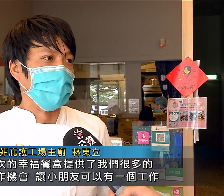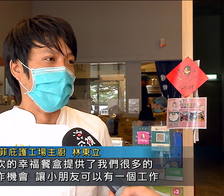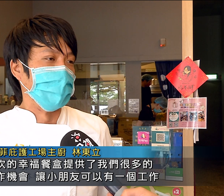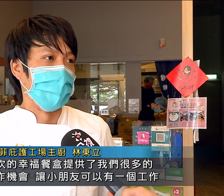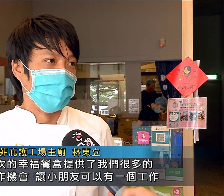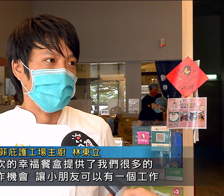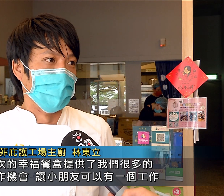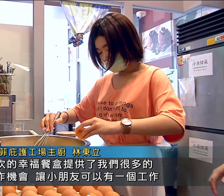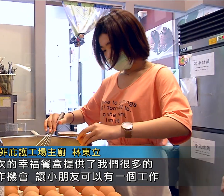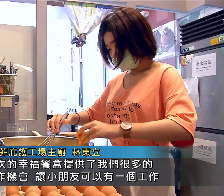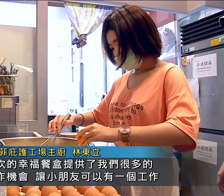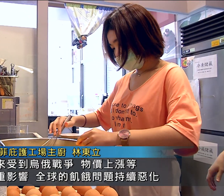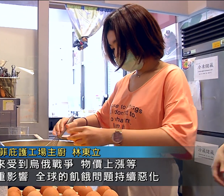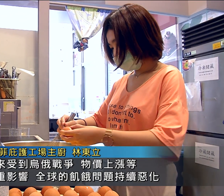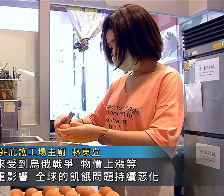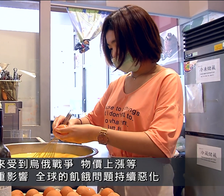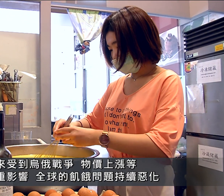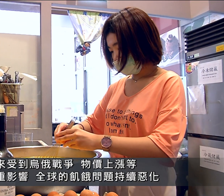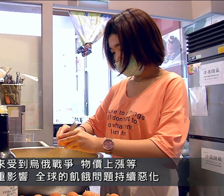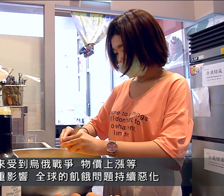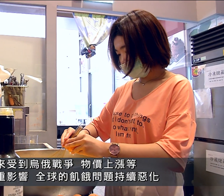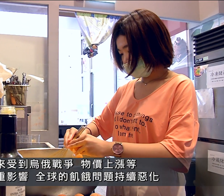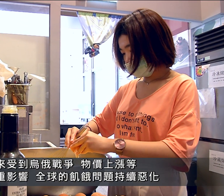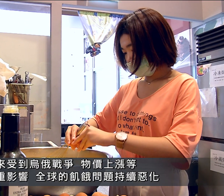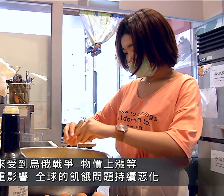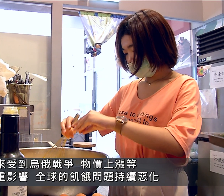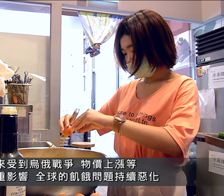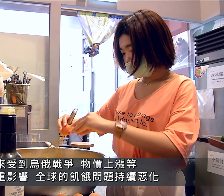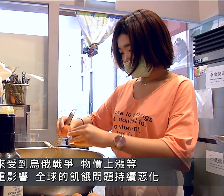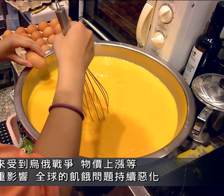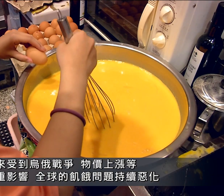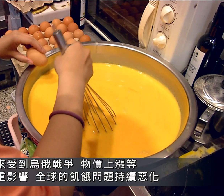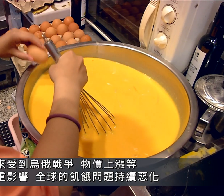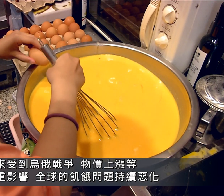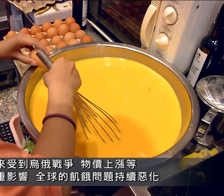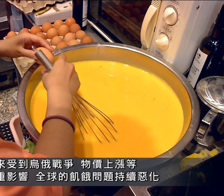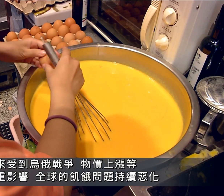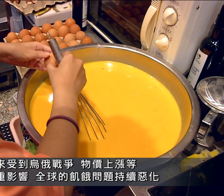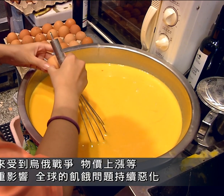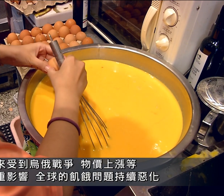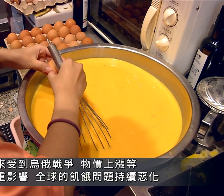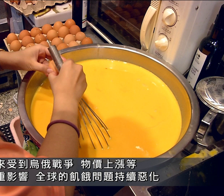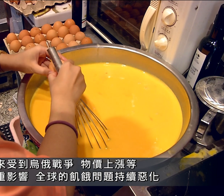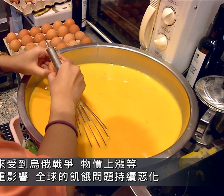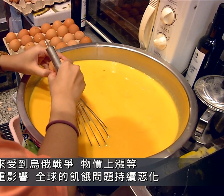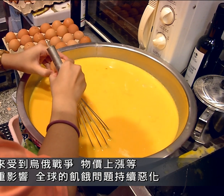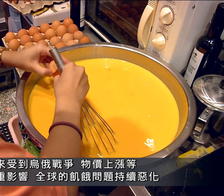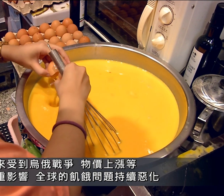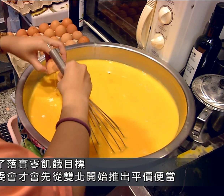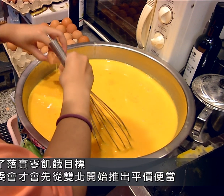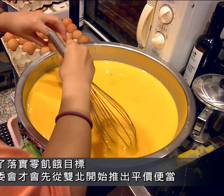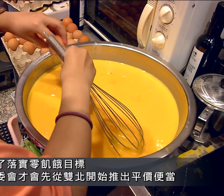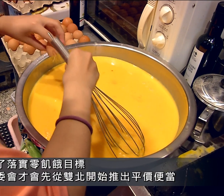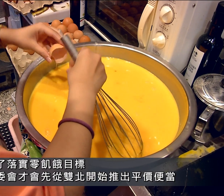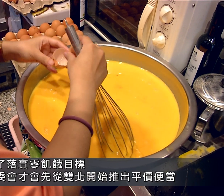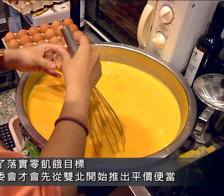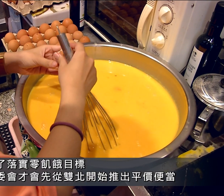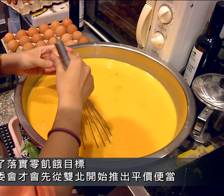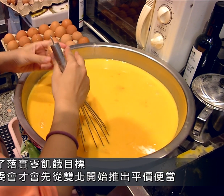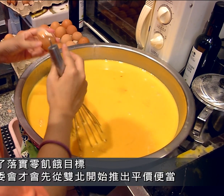有一个工作。 原来受到乌俄战争、物价上涨等多重影响，全球的饥饿问题持续恶化。为了落实零饥饿目标，农委